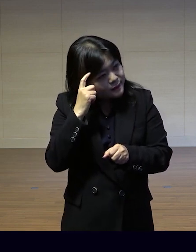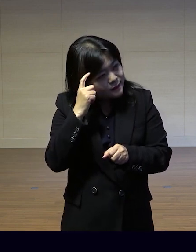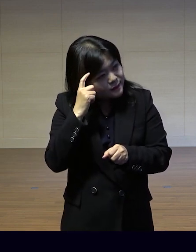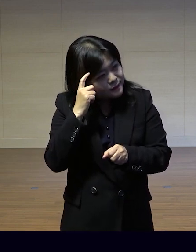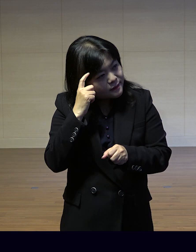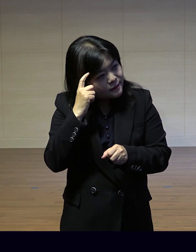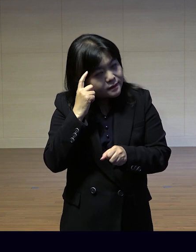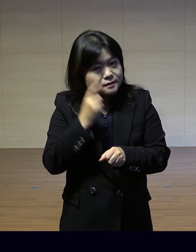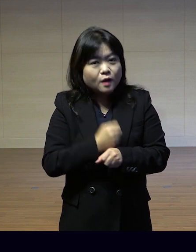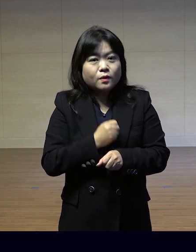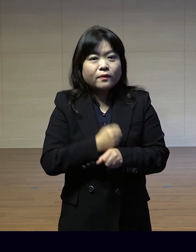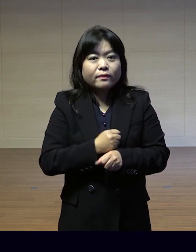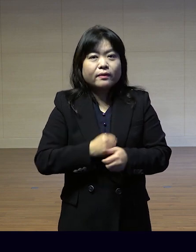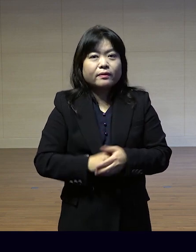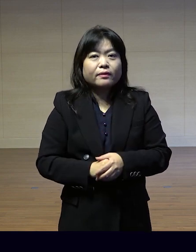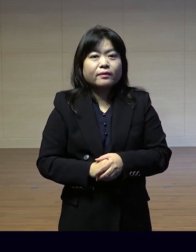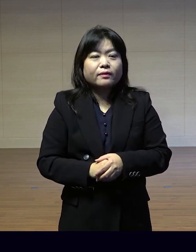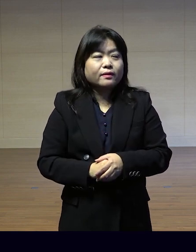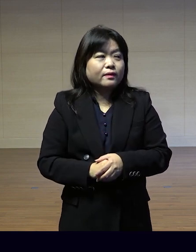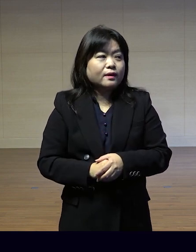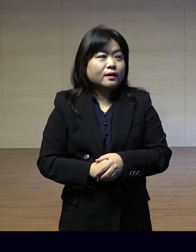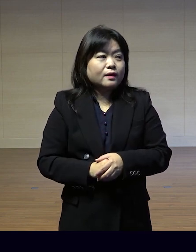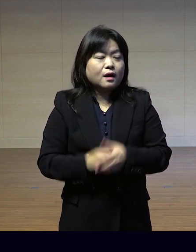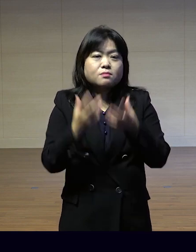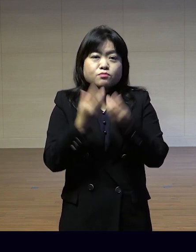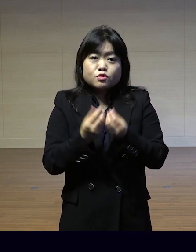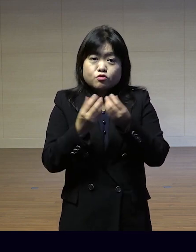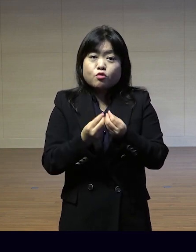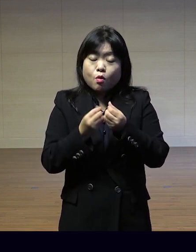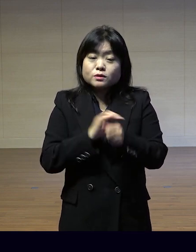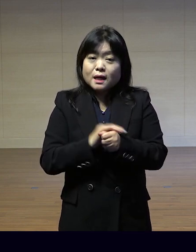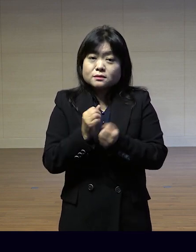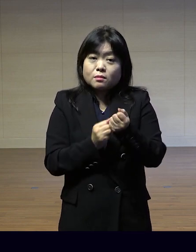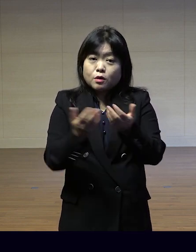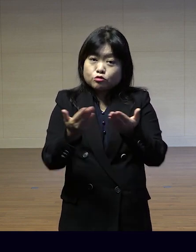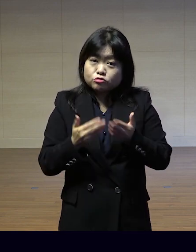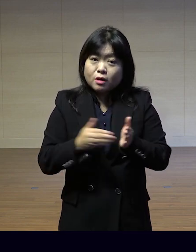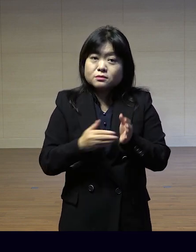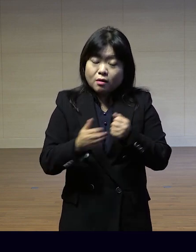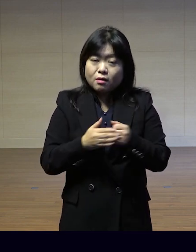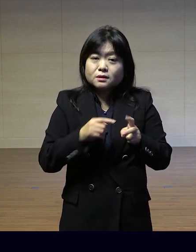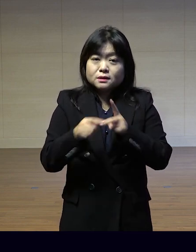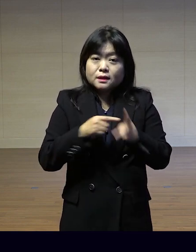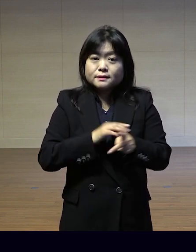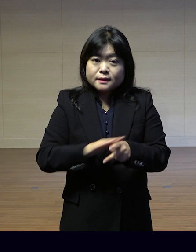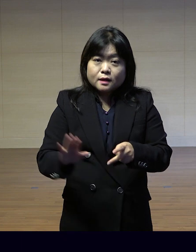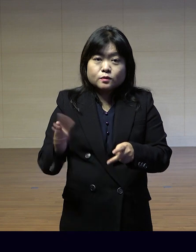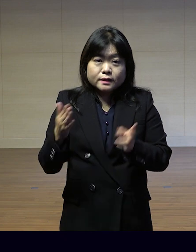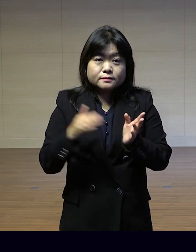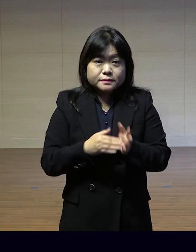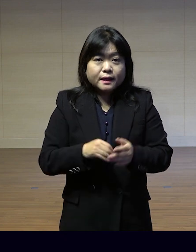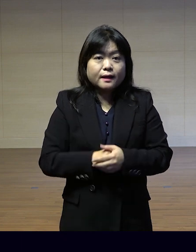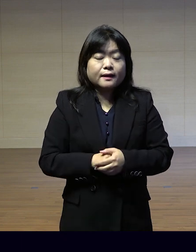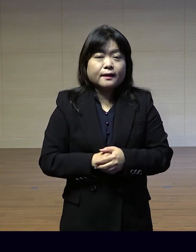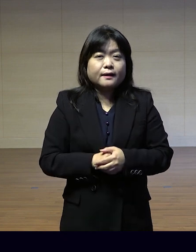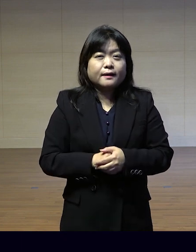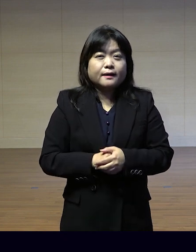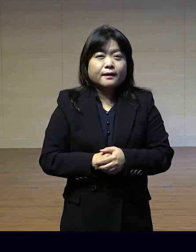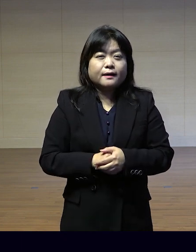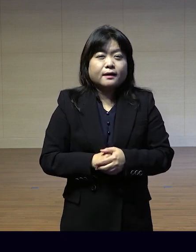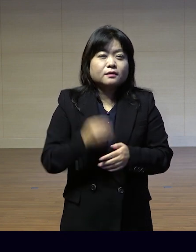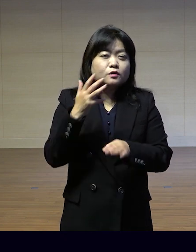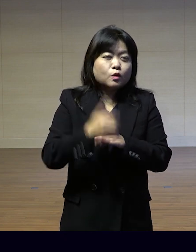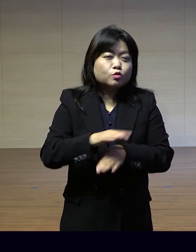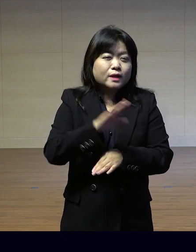쏘는 비유를 아주 재밌게 잘해 주셔가지고 이해를 잘했습니다. 그래서 계속 이어져서 이제 결국